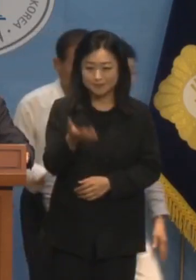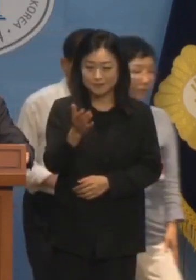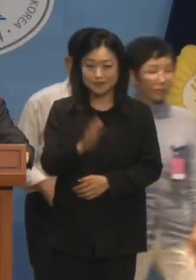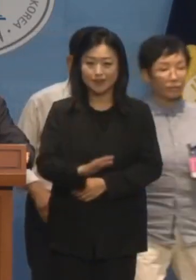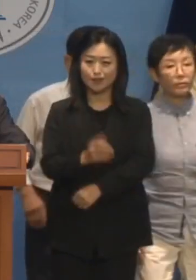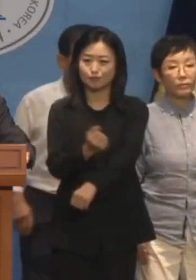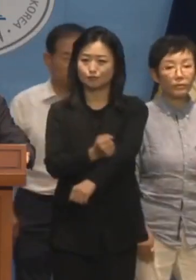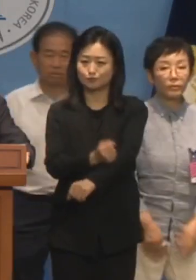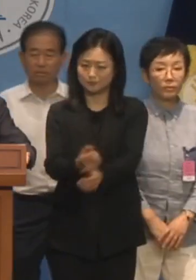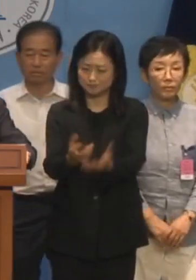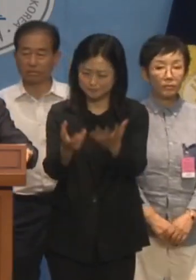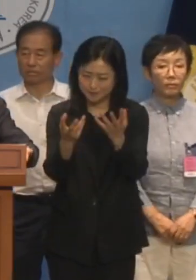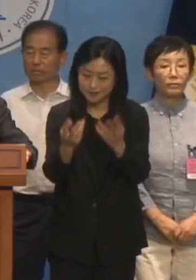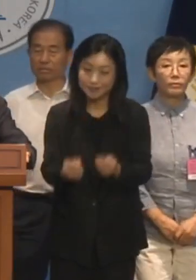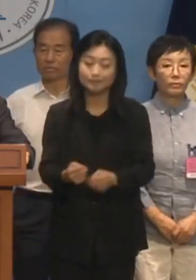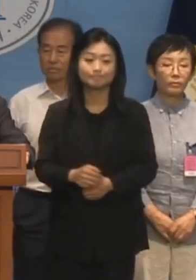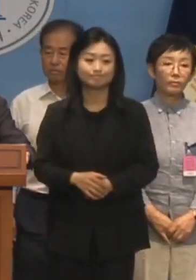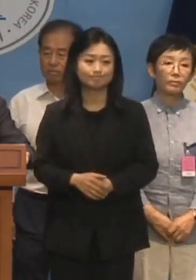알고 있습니다.